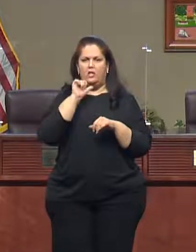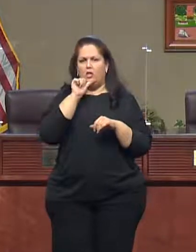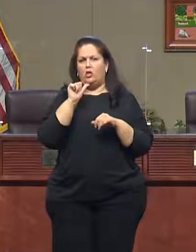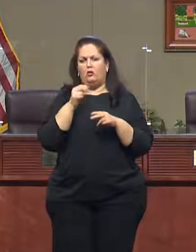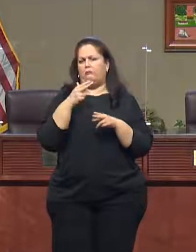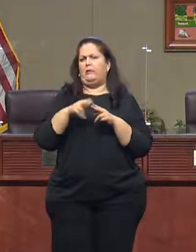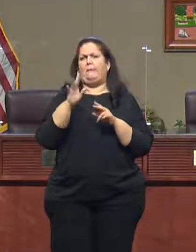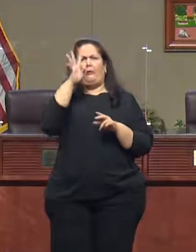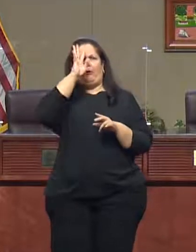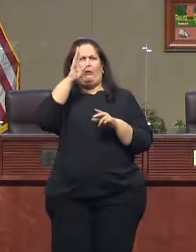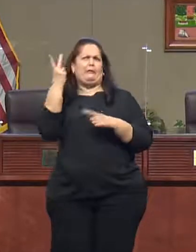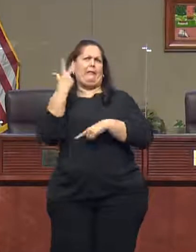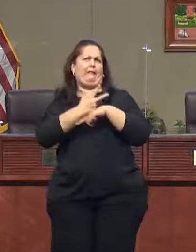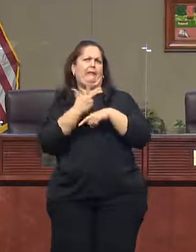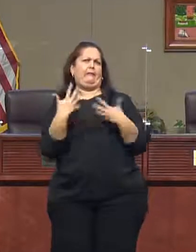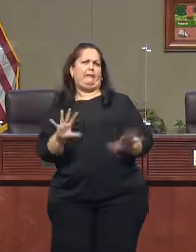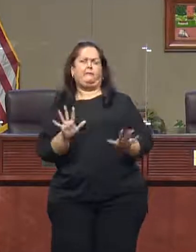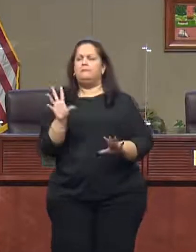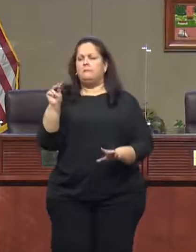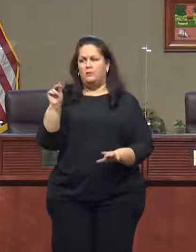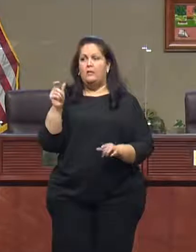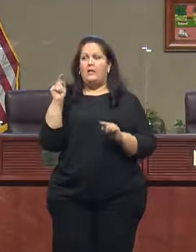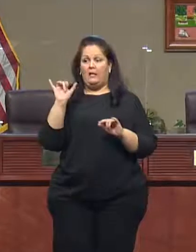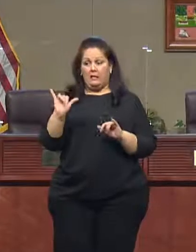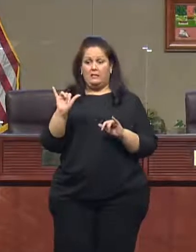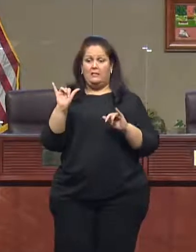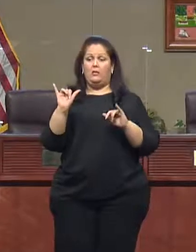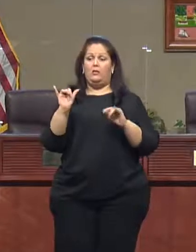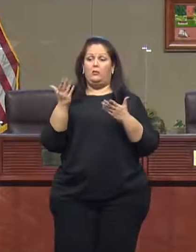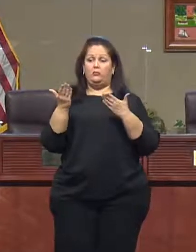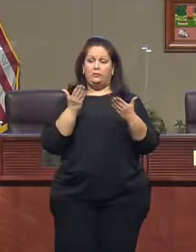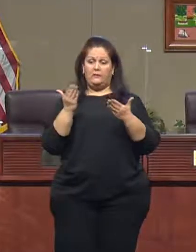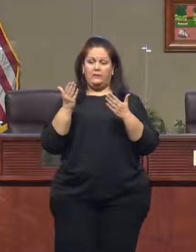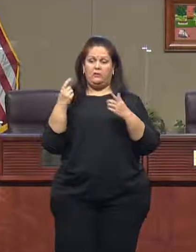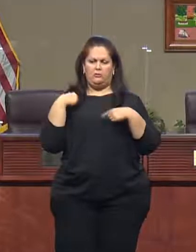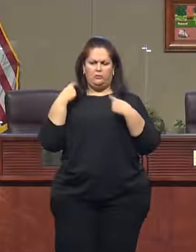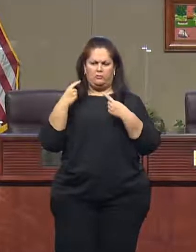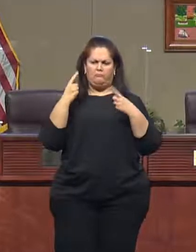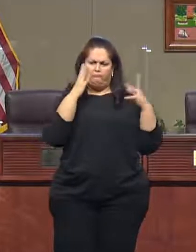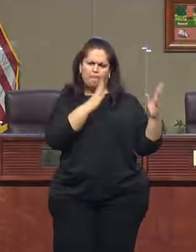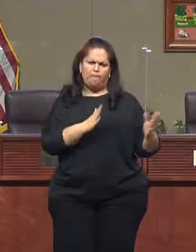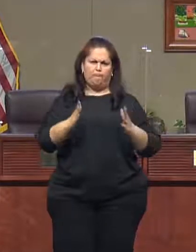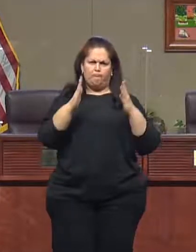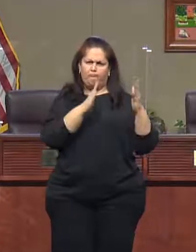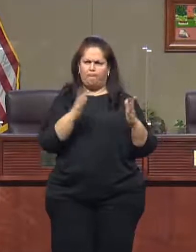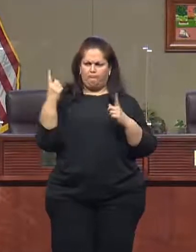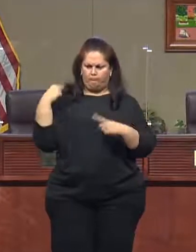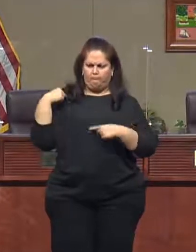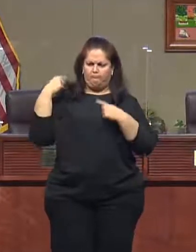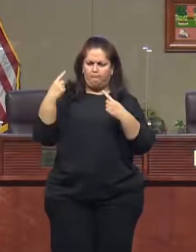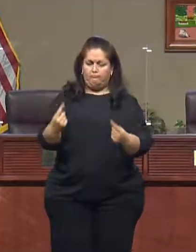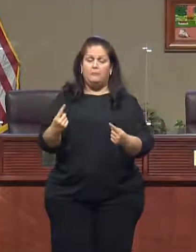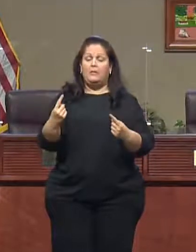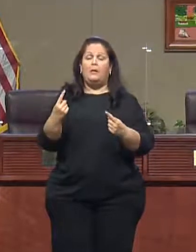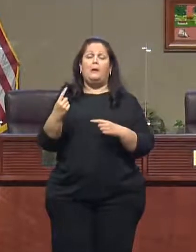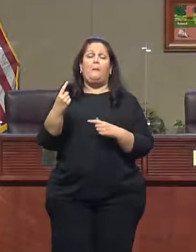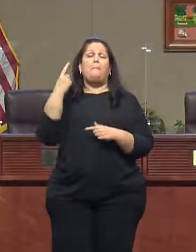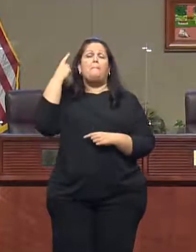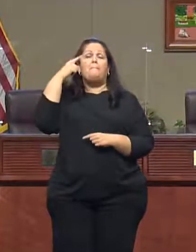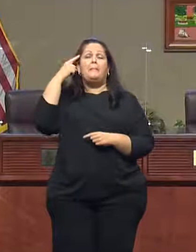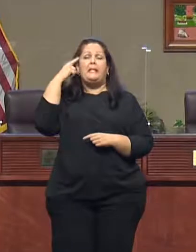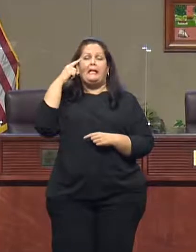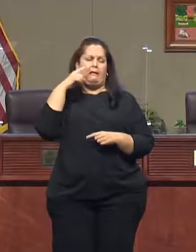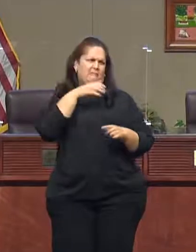días. Este es un servicio que se ha estado programando en los últimos meses. Y la idea, como